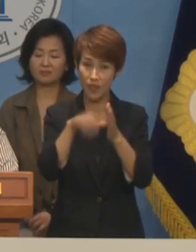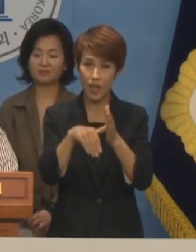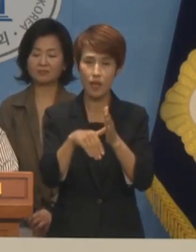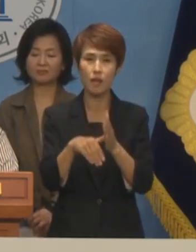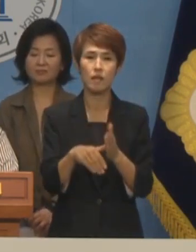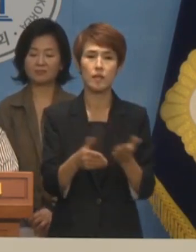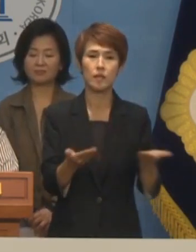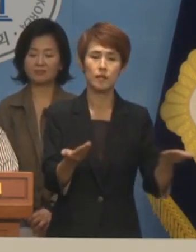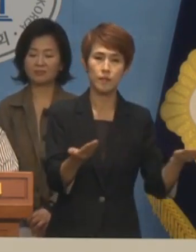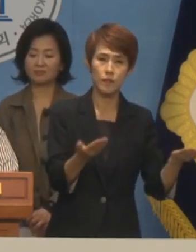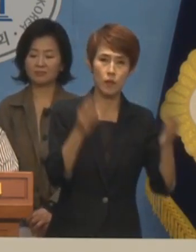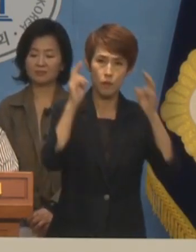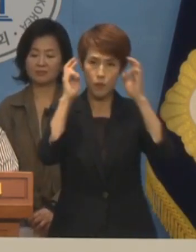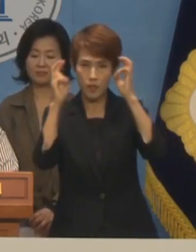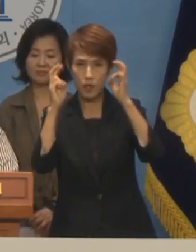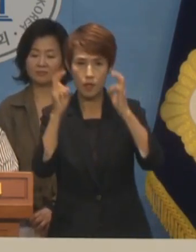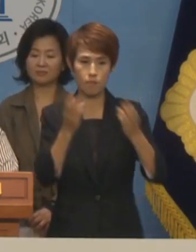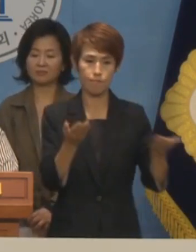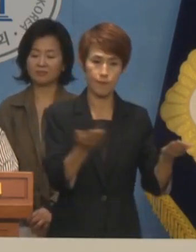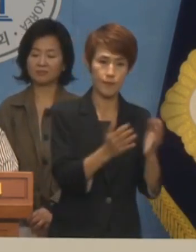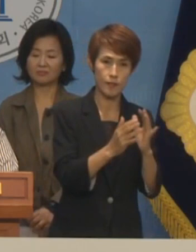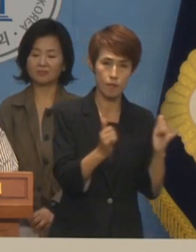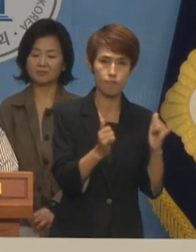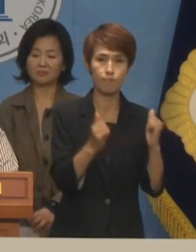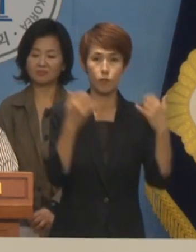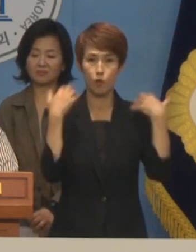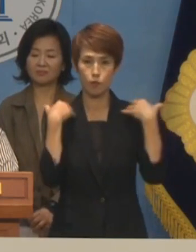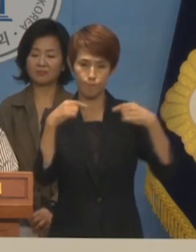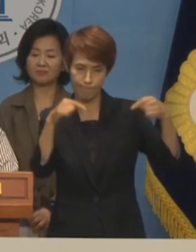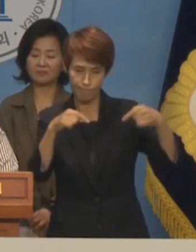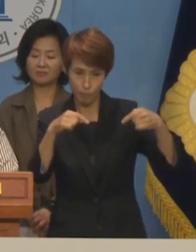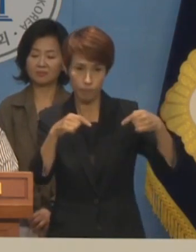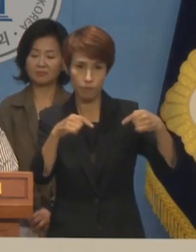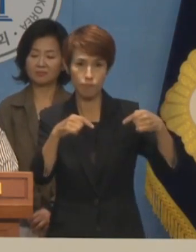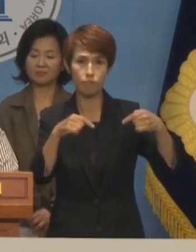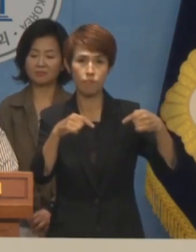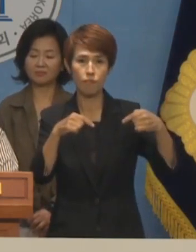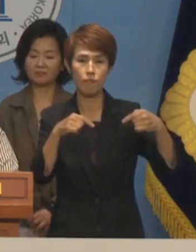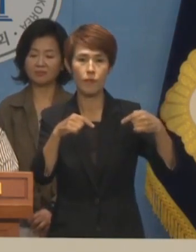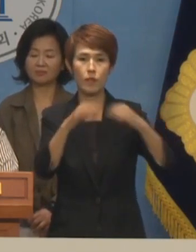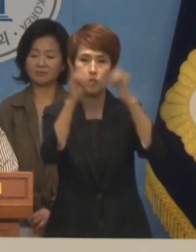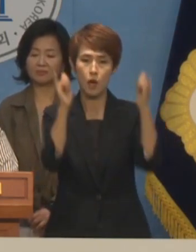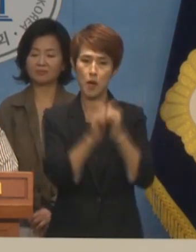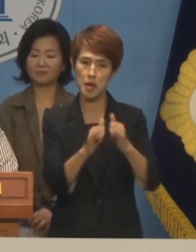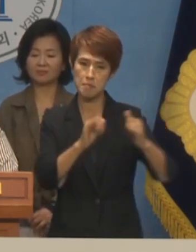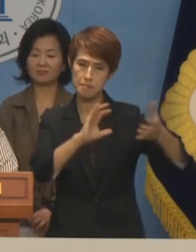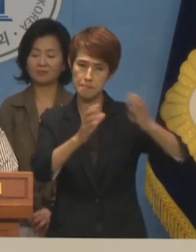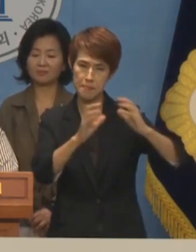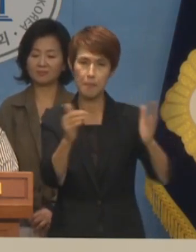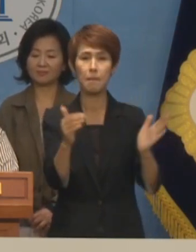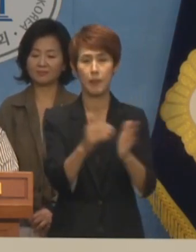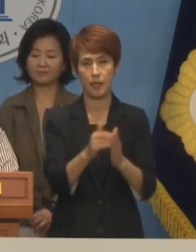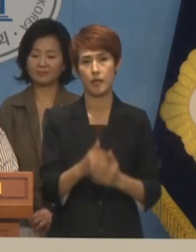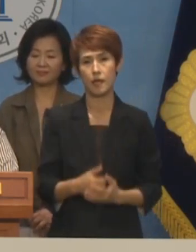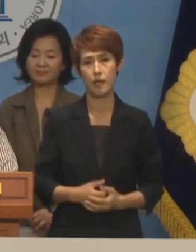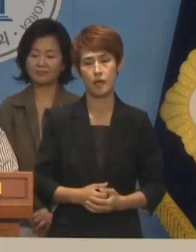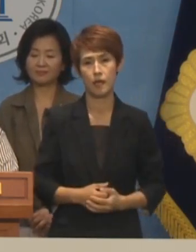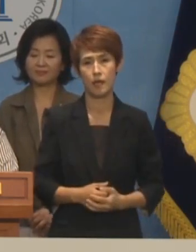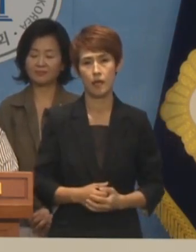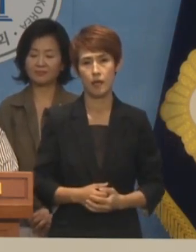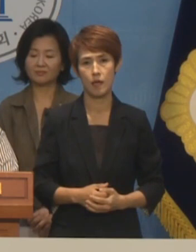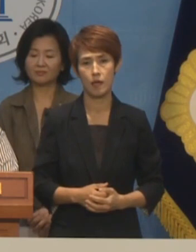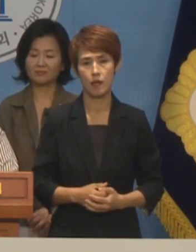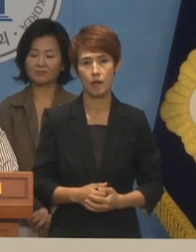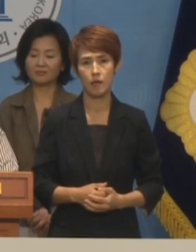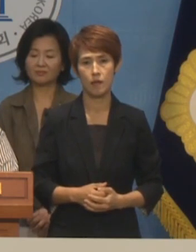노사정 협약을 통해 상병수당 제도 도입을 위한 사회적 논의를 시작했습니다. 이에